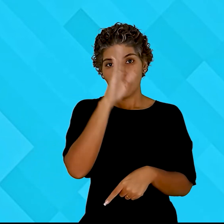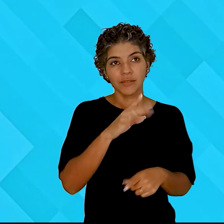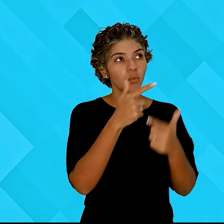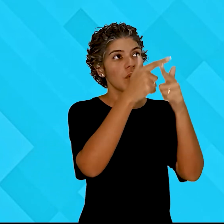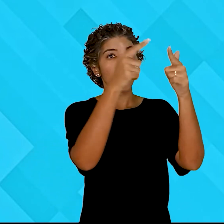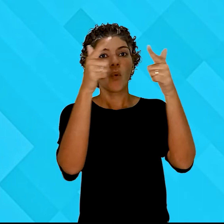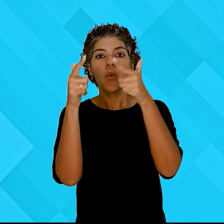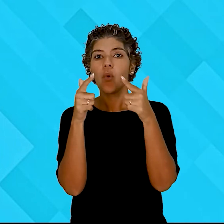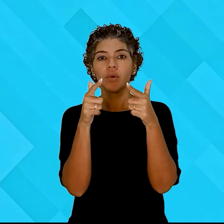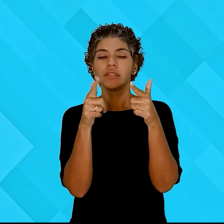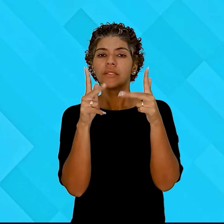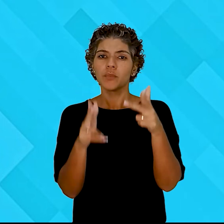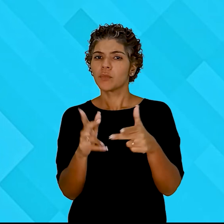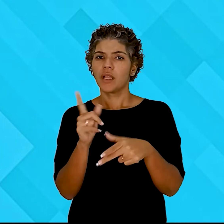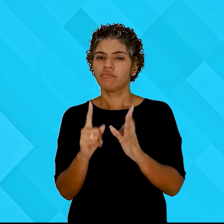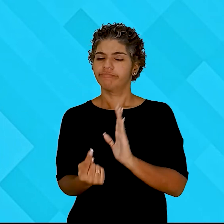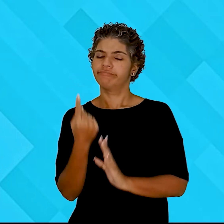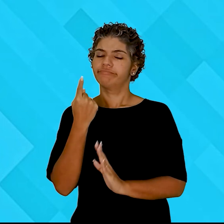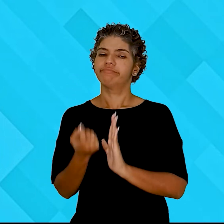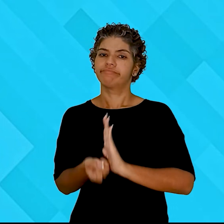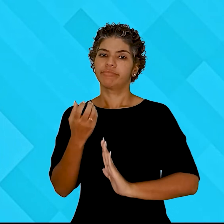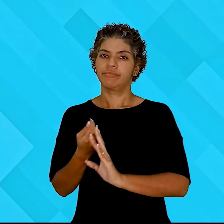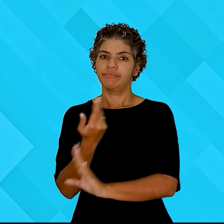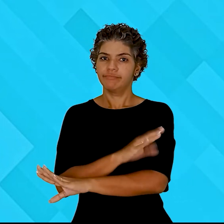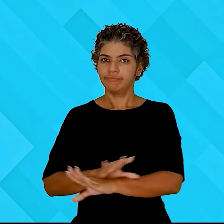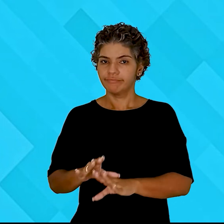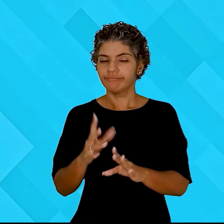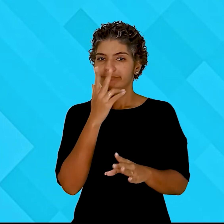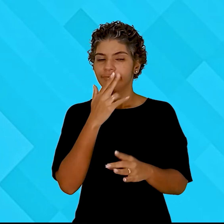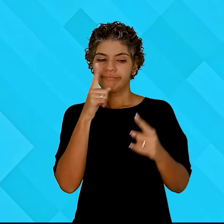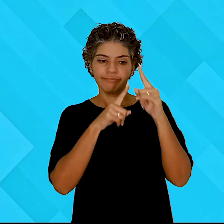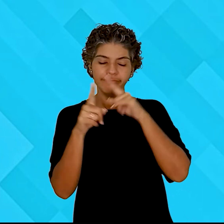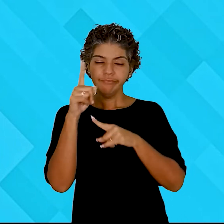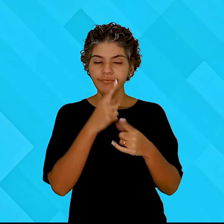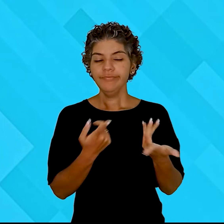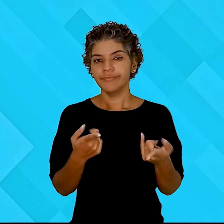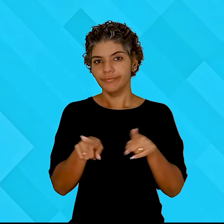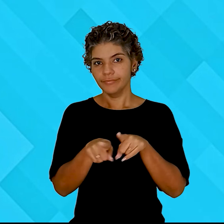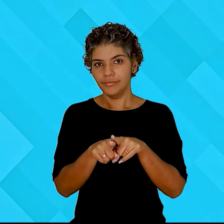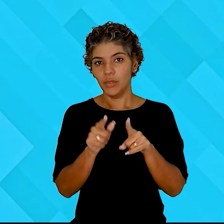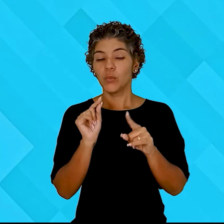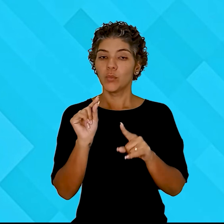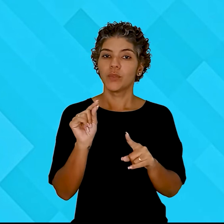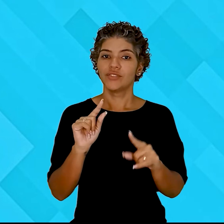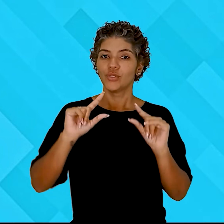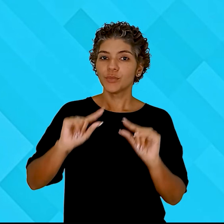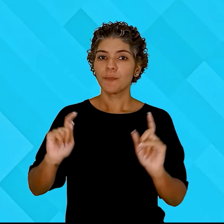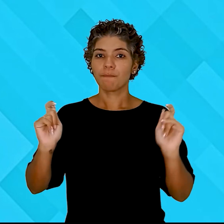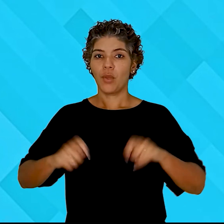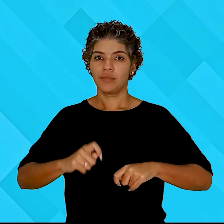enxergar nesse setor, primeiro, uma maior invisibilidade dos trabalhadores, segundo, uma maior informalidade